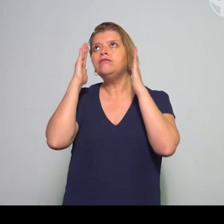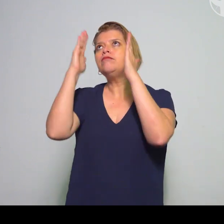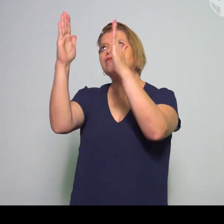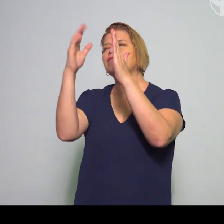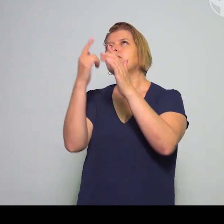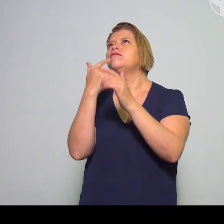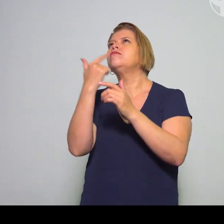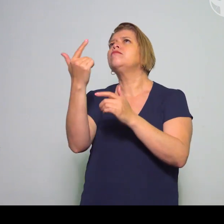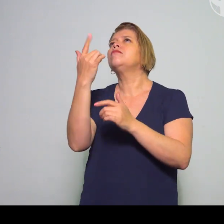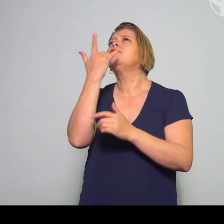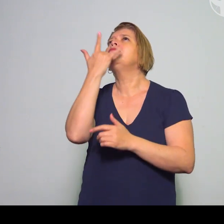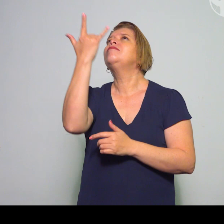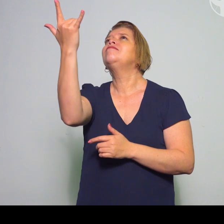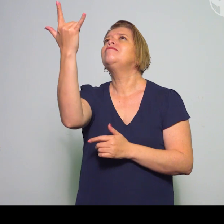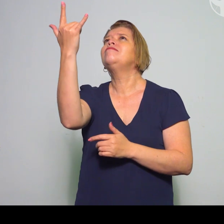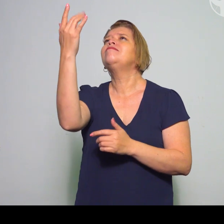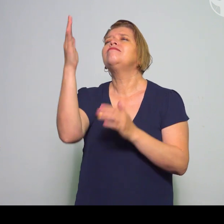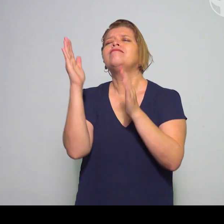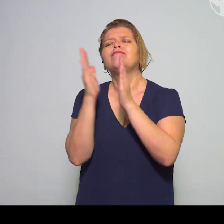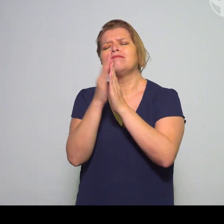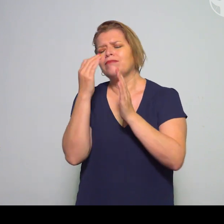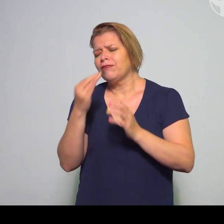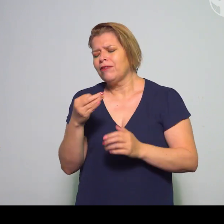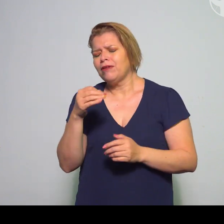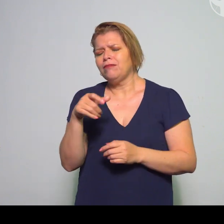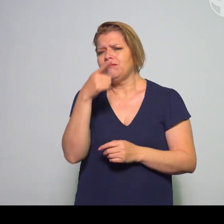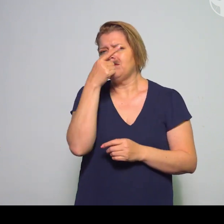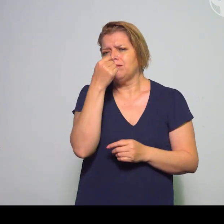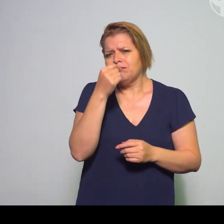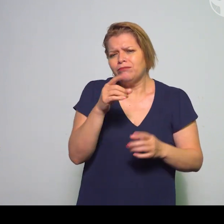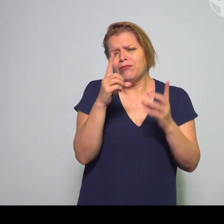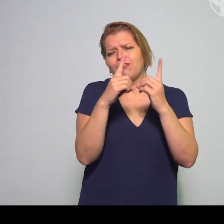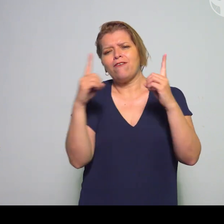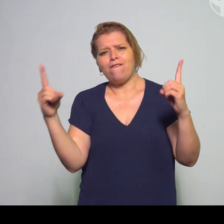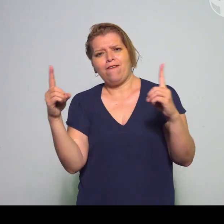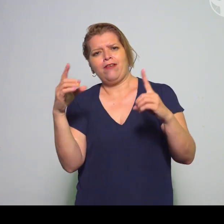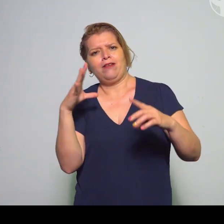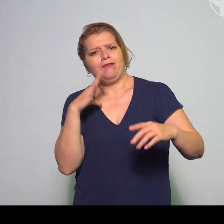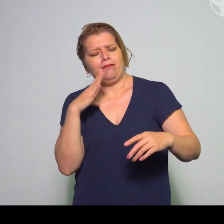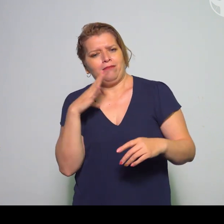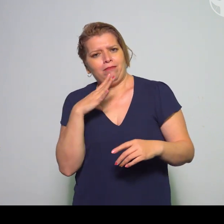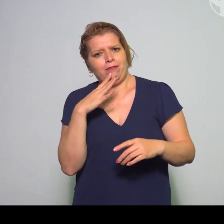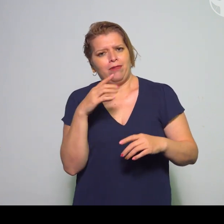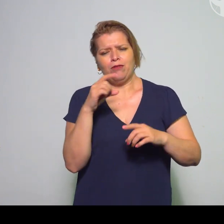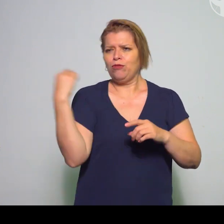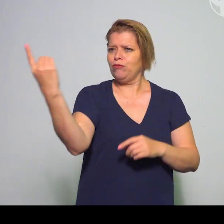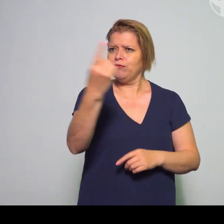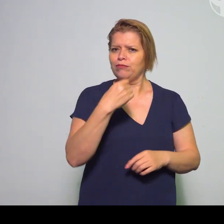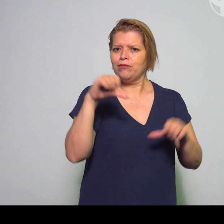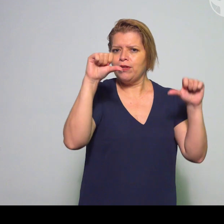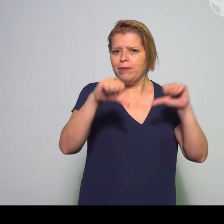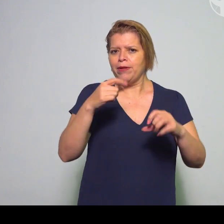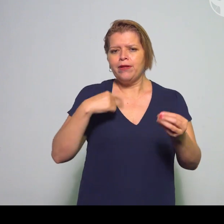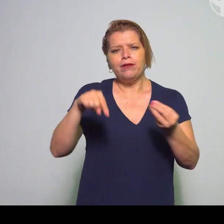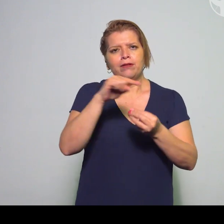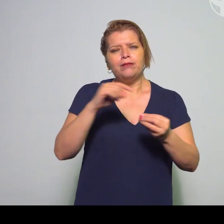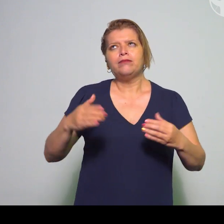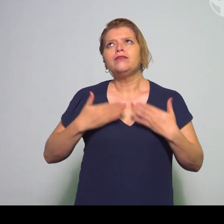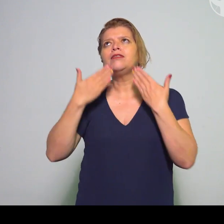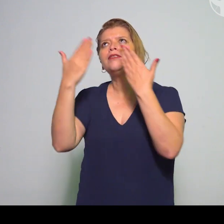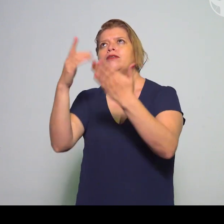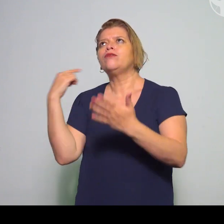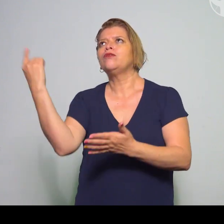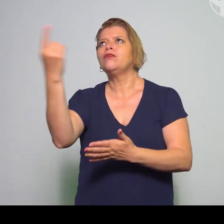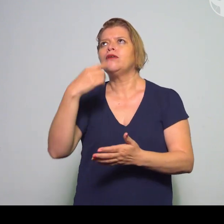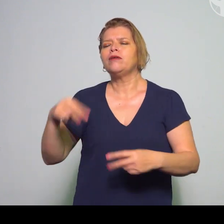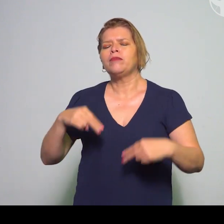estudios. Y hoy tienes que decirle: Señor, perdóname por mis pecados, por mis adicciones, por el divorcio que cometí, por